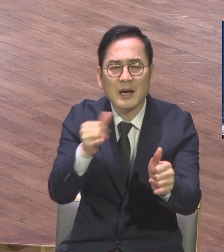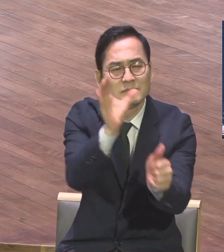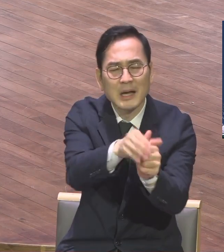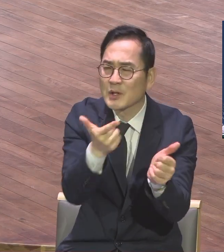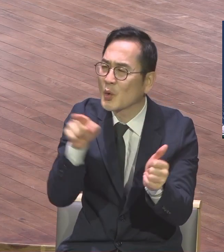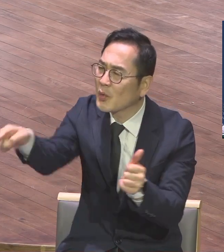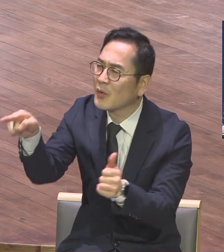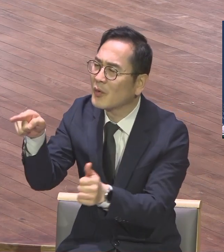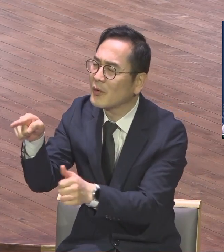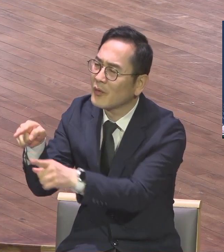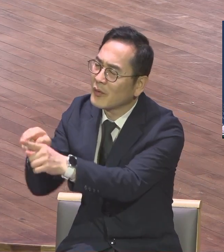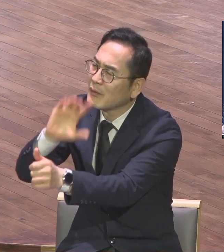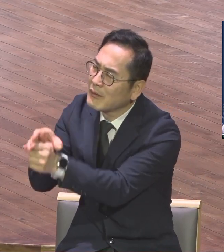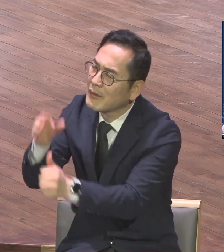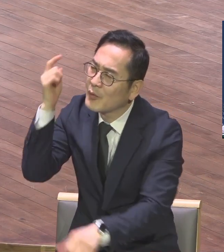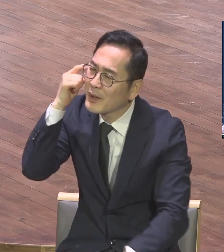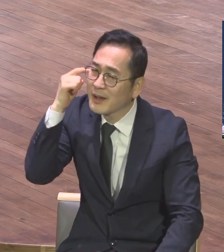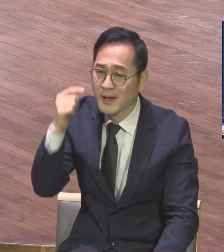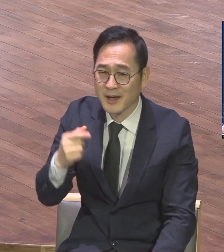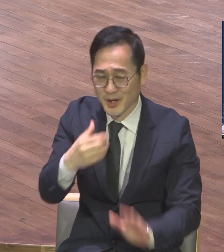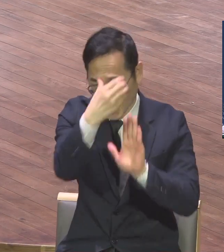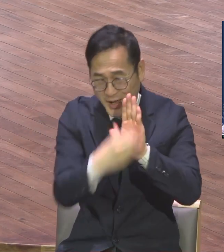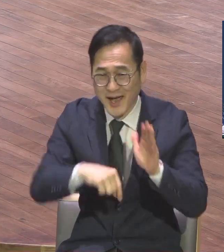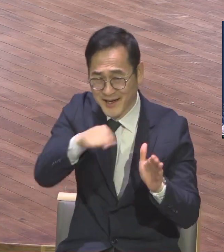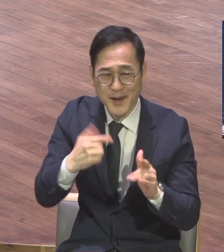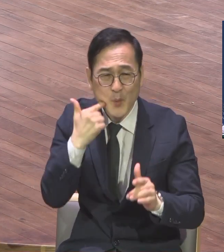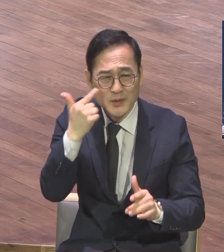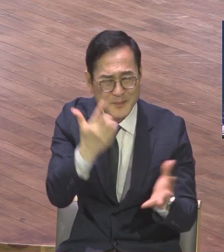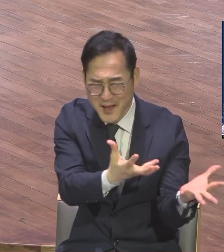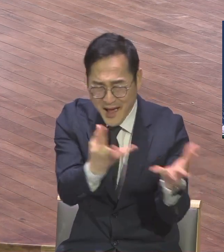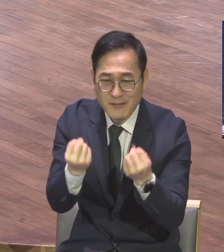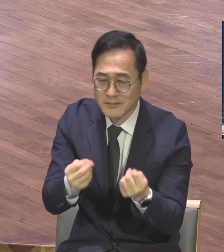정 목사님 말고도 교단 내에 목회자가 많은데